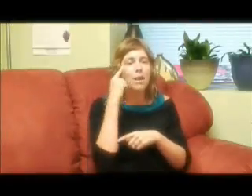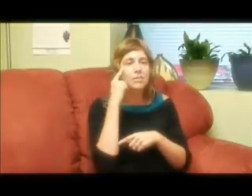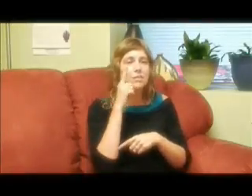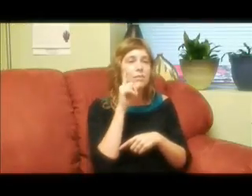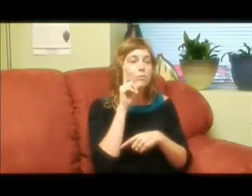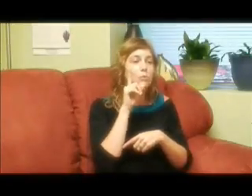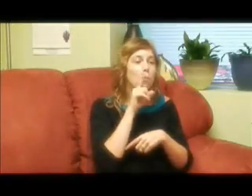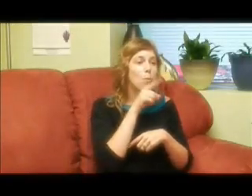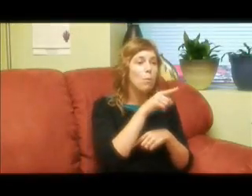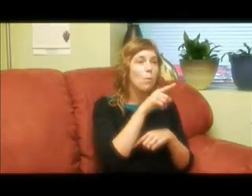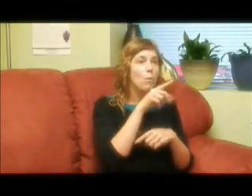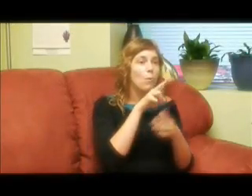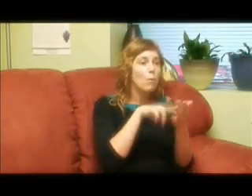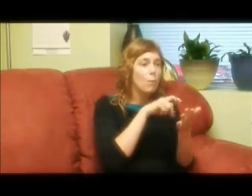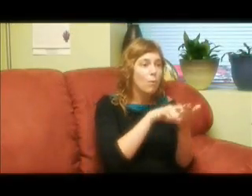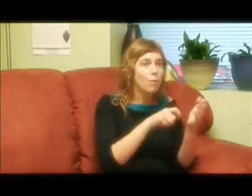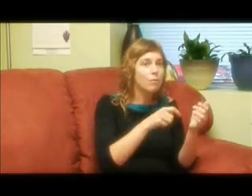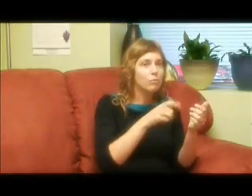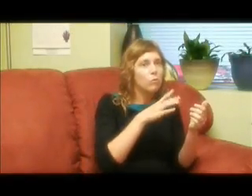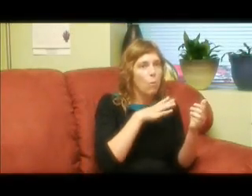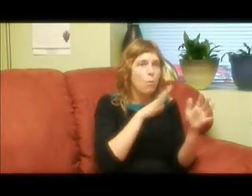Il faut penser que la personne sourde,